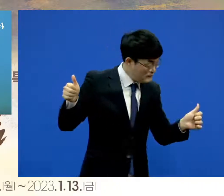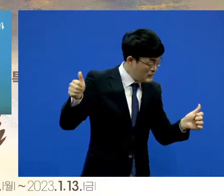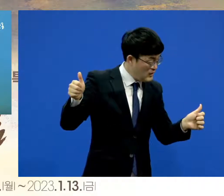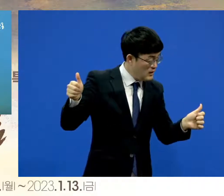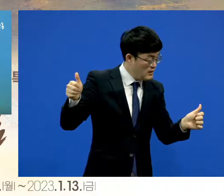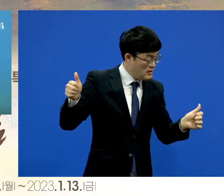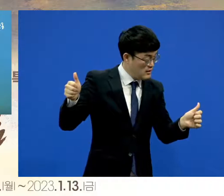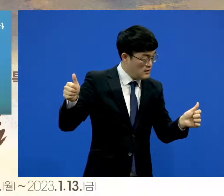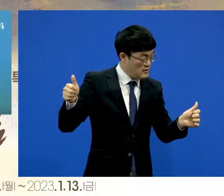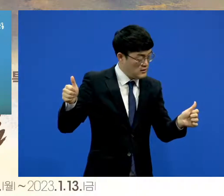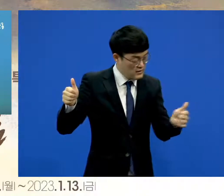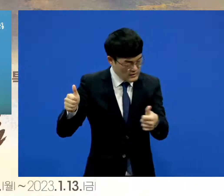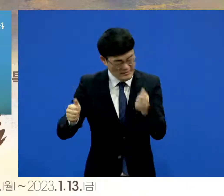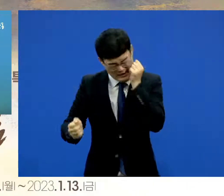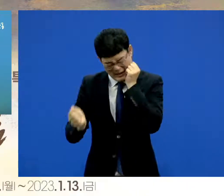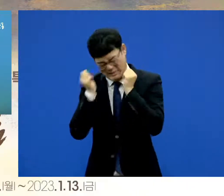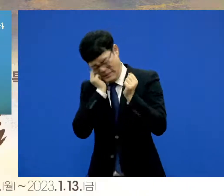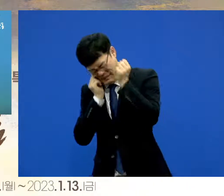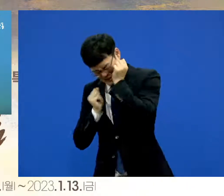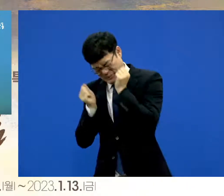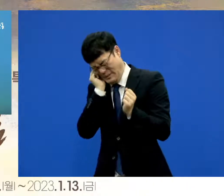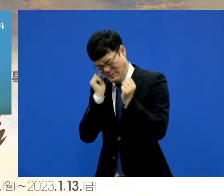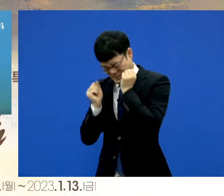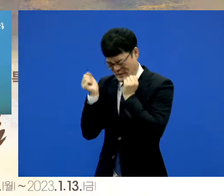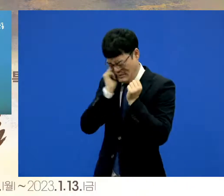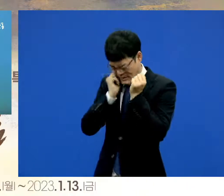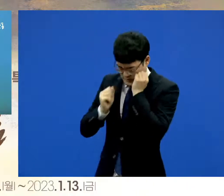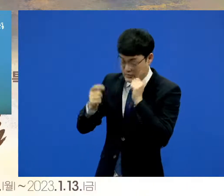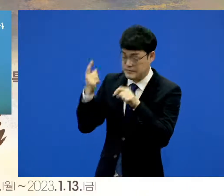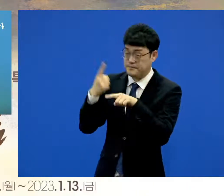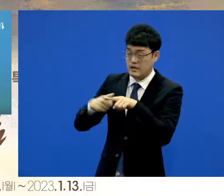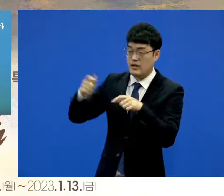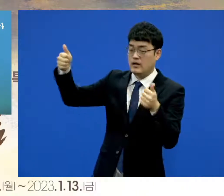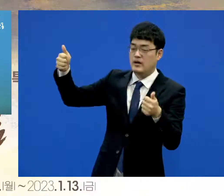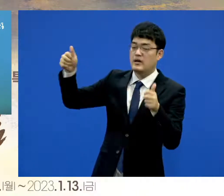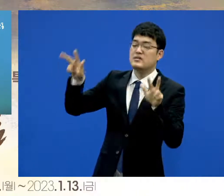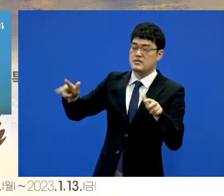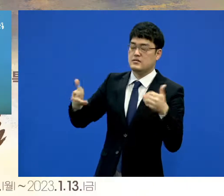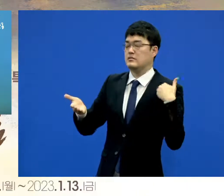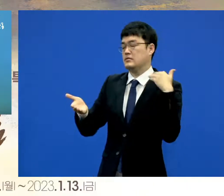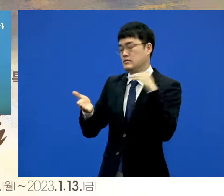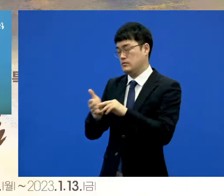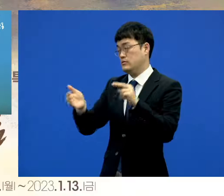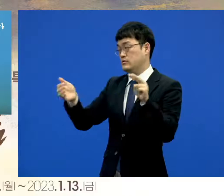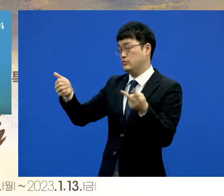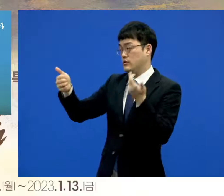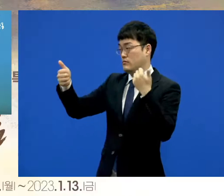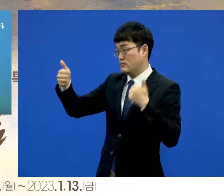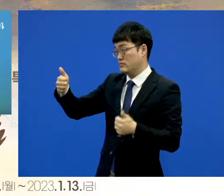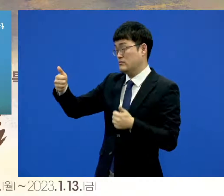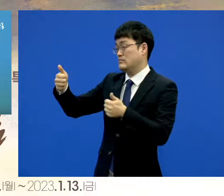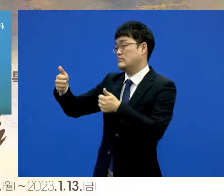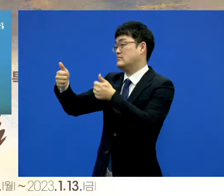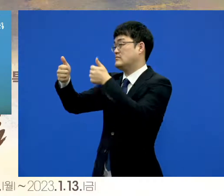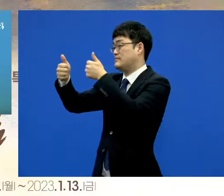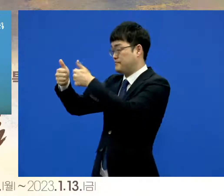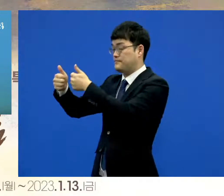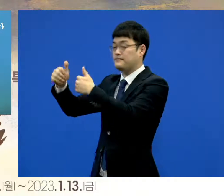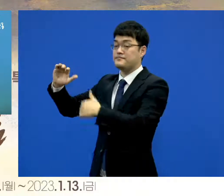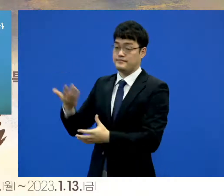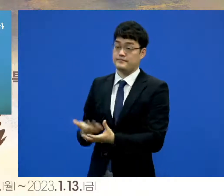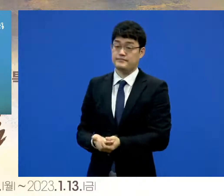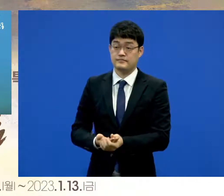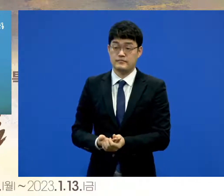막 신앙적 방황을 하고 어떤 데는 막 주일도 막 그렇게 열심히 하던 친구가 어느 날 막 주일도 빼먹고